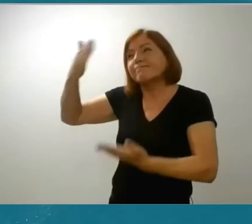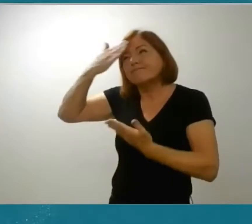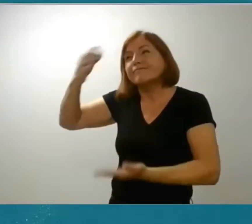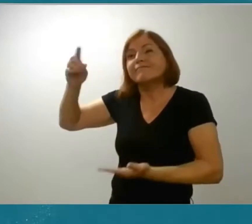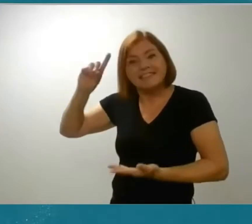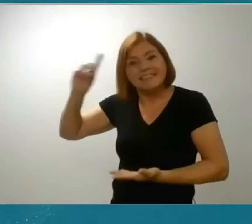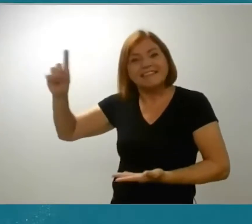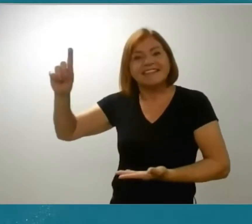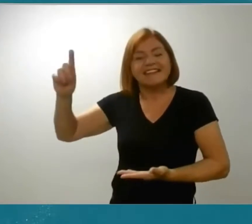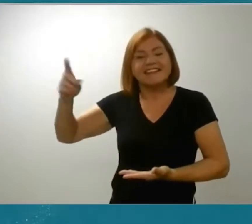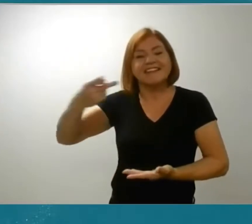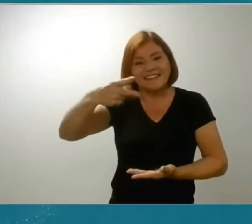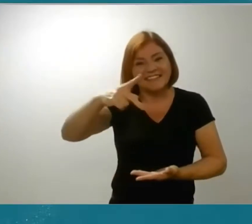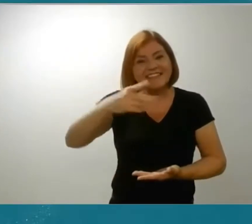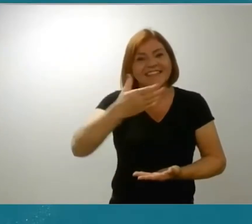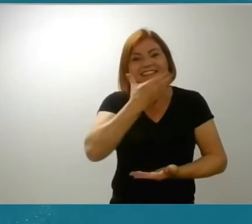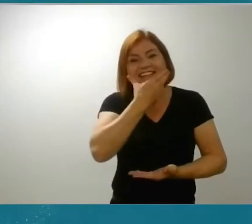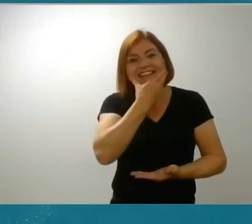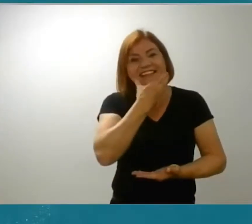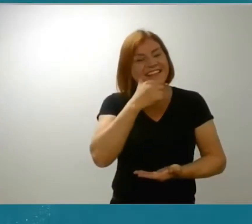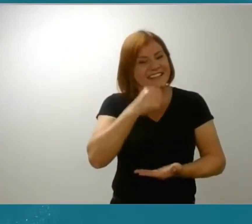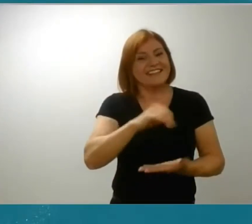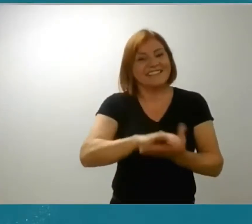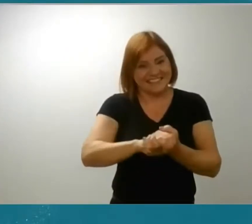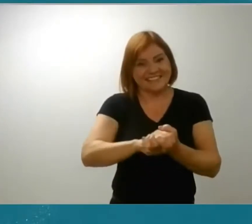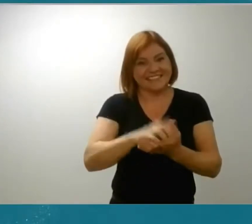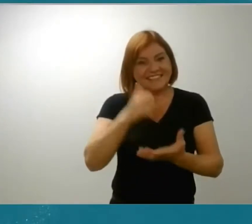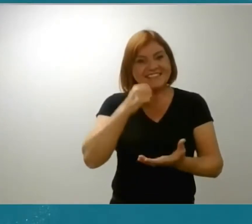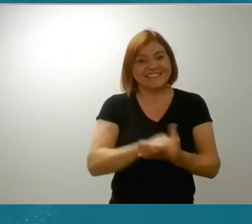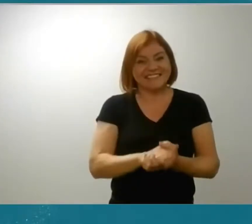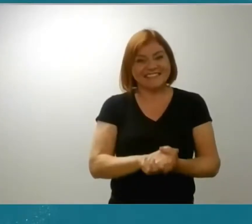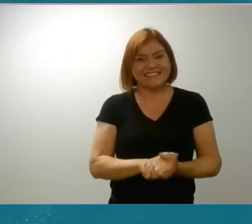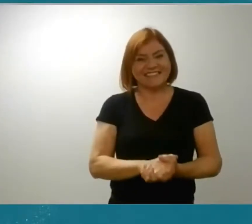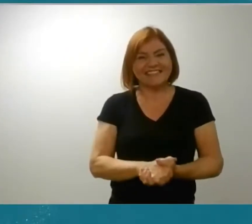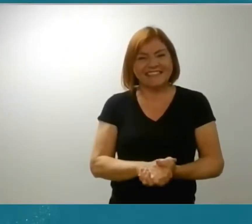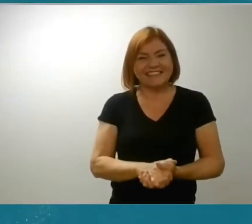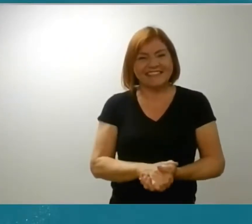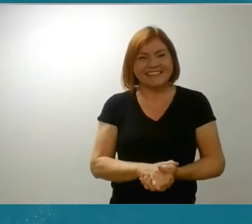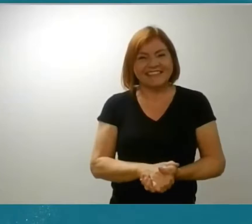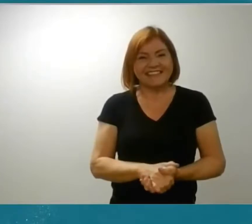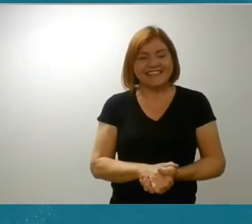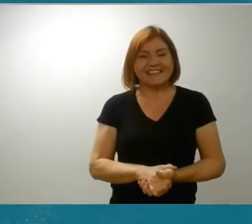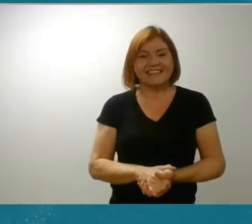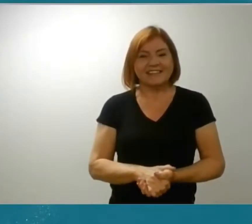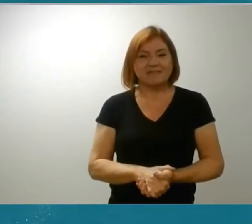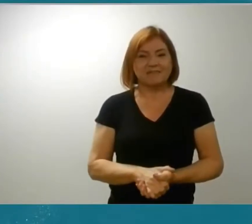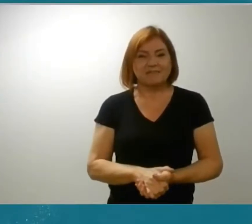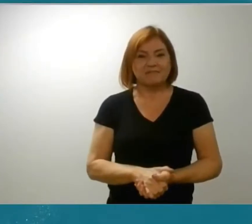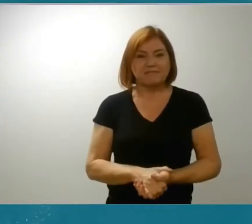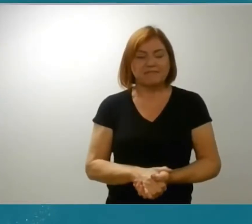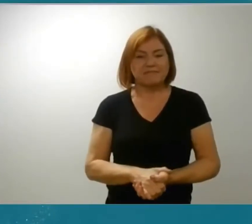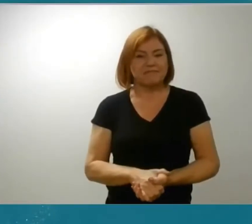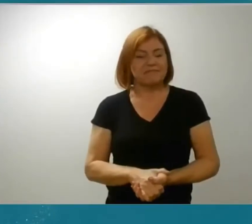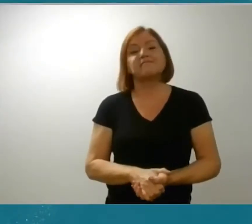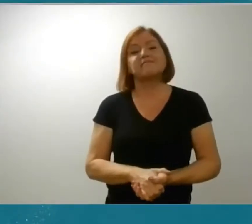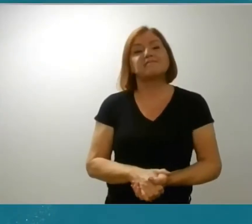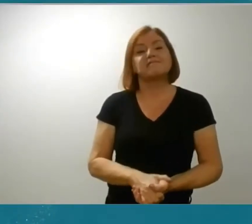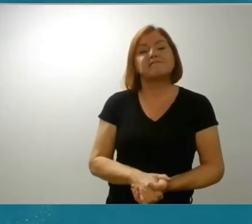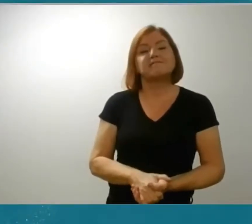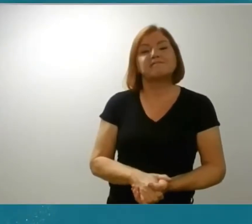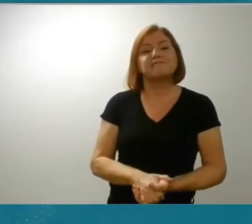Não é? Hein, Assis? Estou certo ou não? A sua mulher não precisa saber direção nenhuma, não é isso? Você disse que a sua mulher